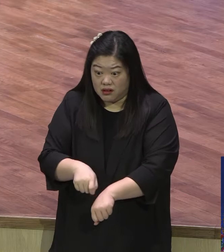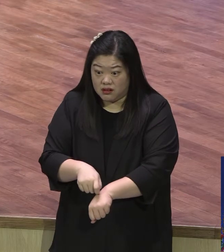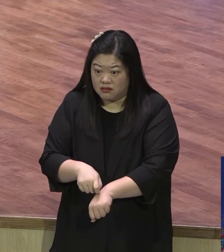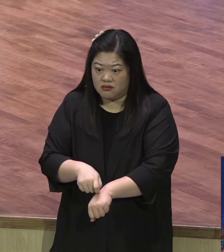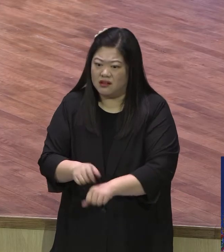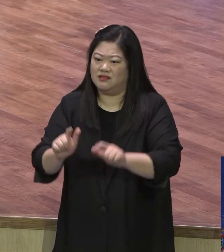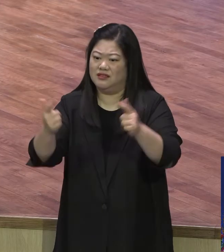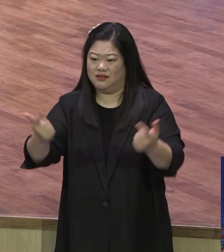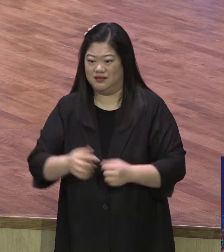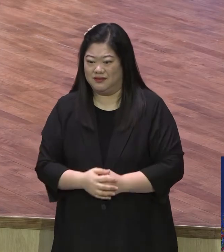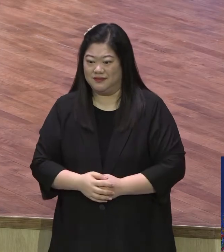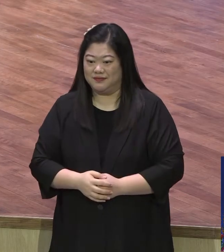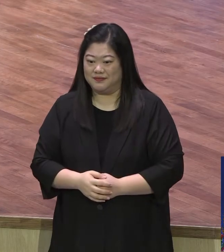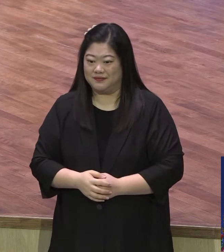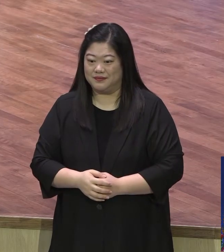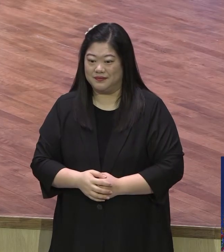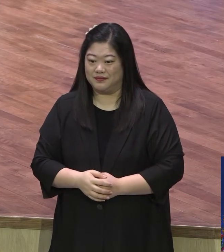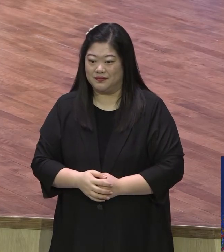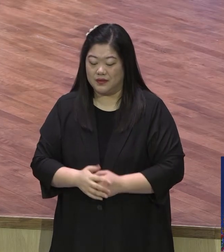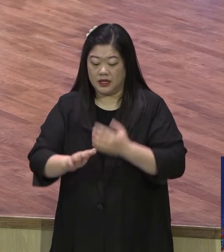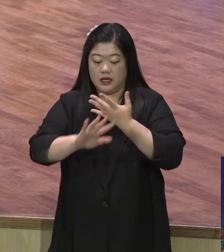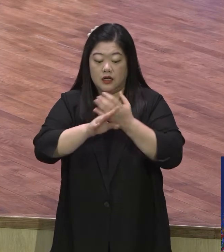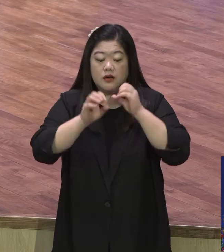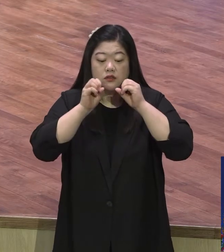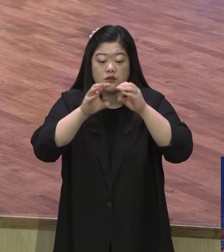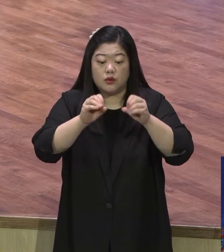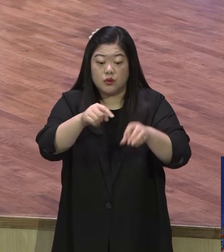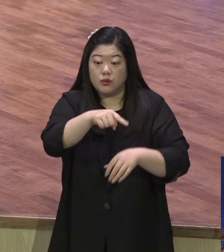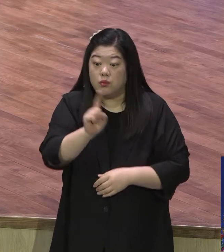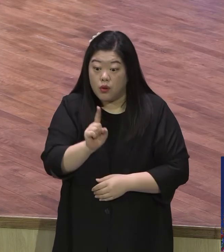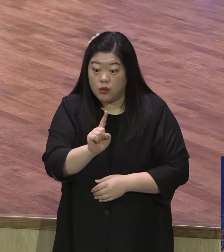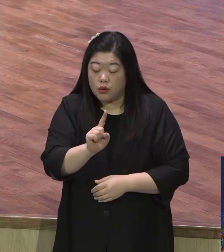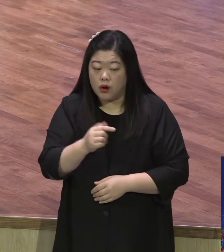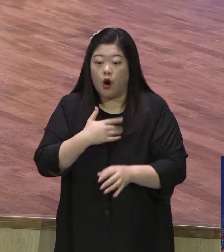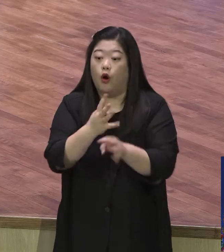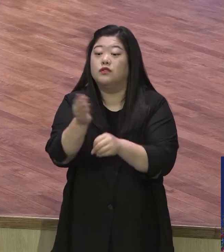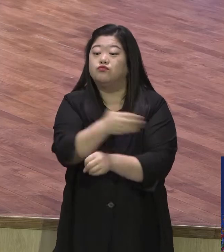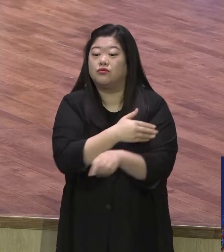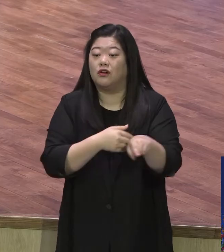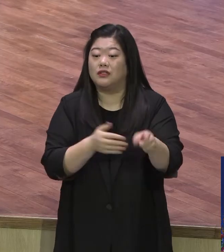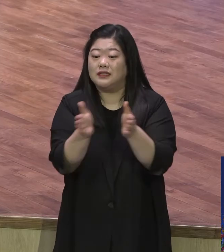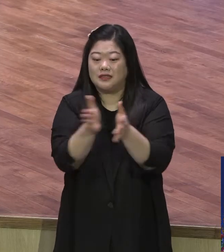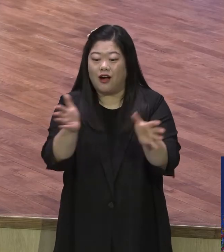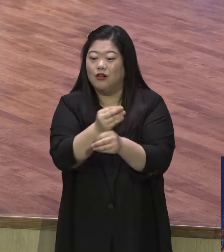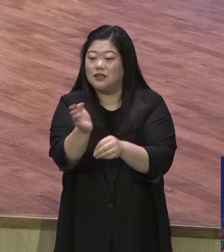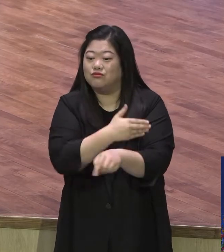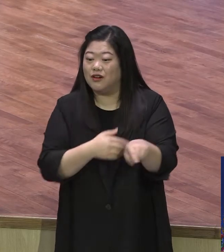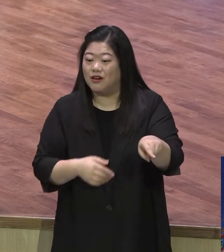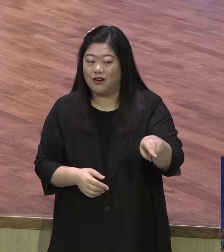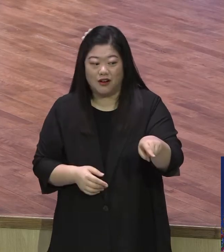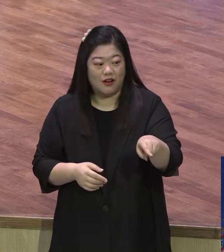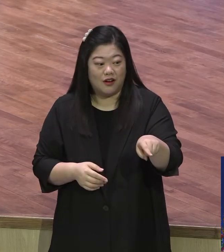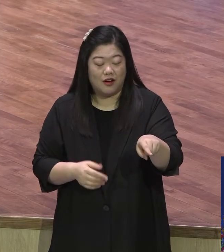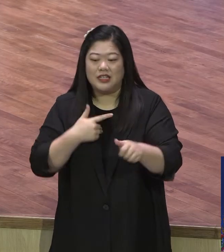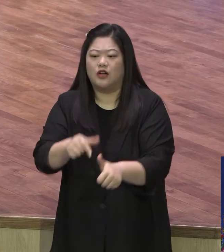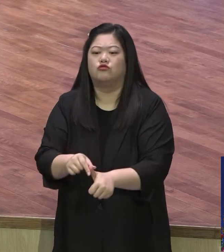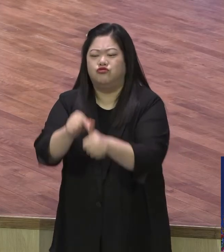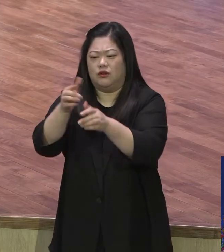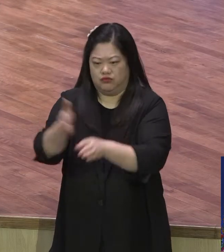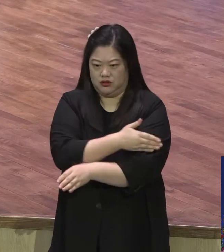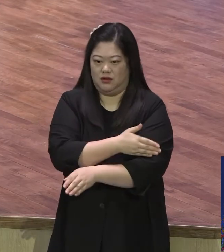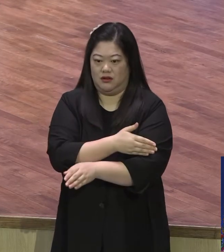구원받는 순간부터 성교해야 돼요. 구원받는 순간부터 이제는